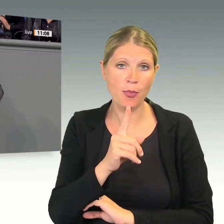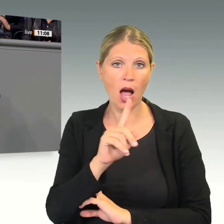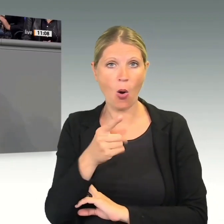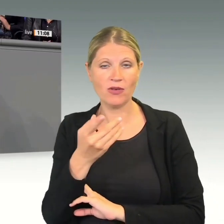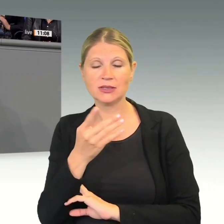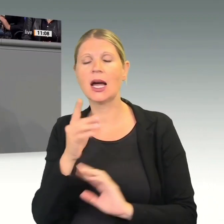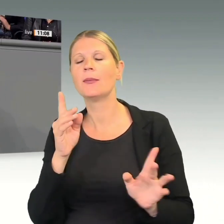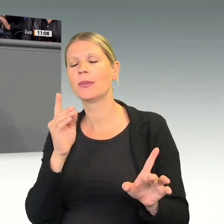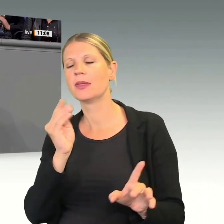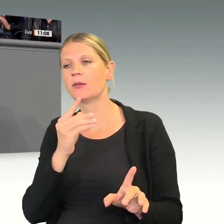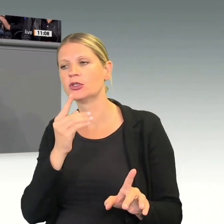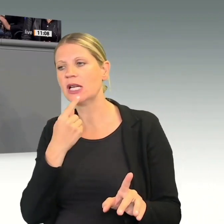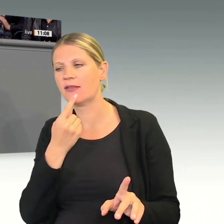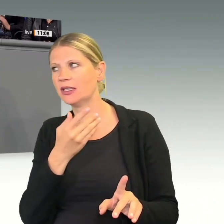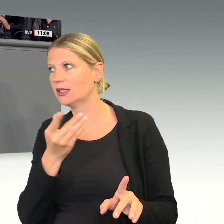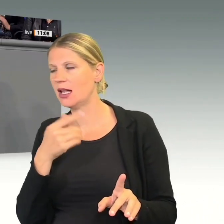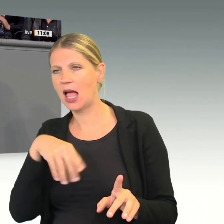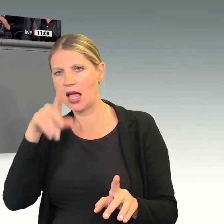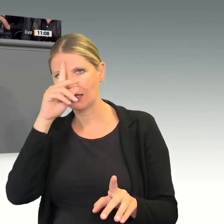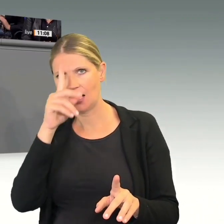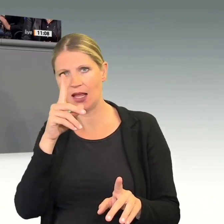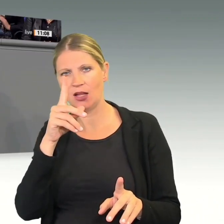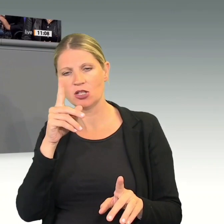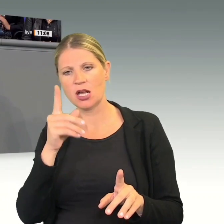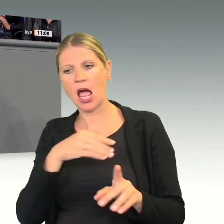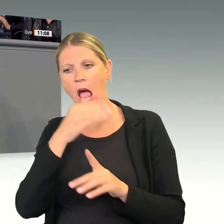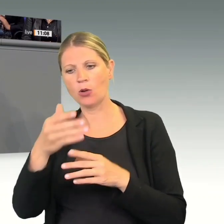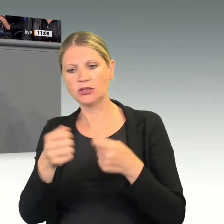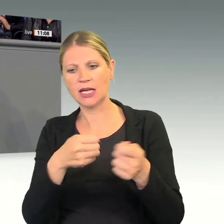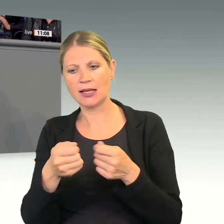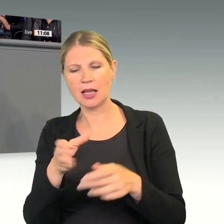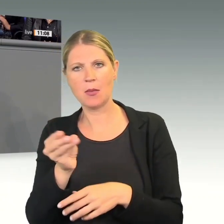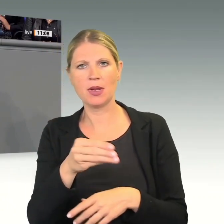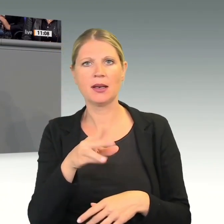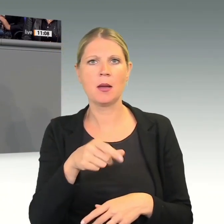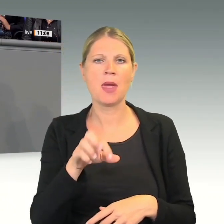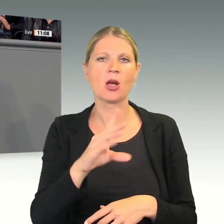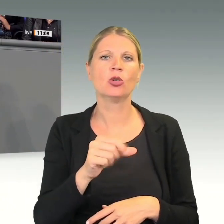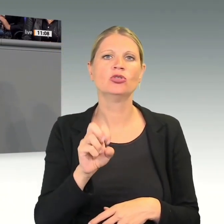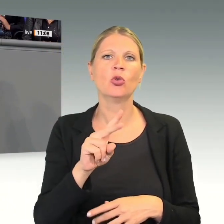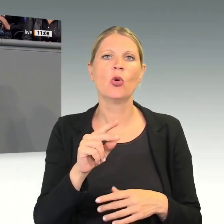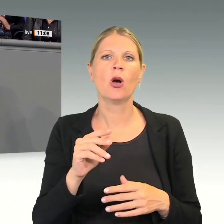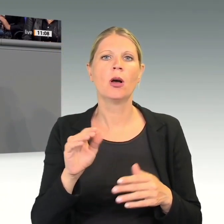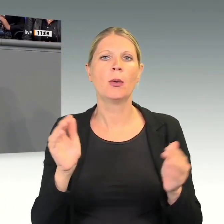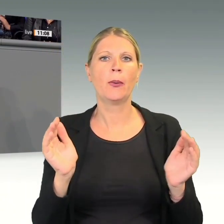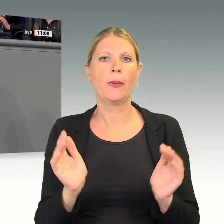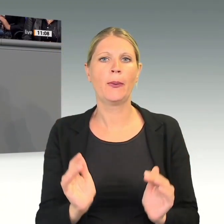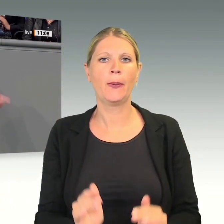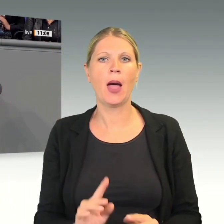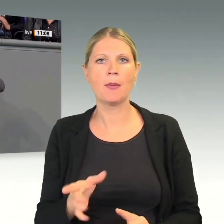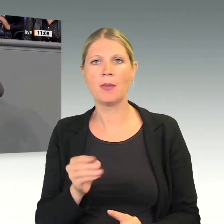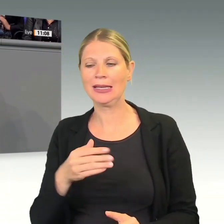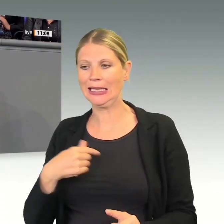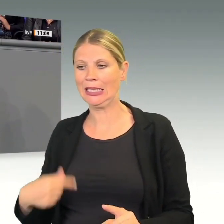der Anteil des deutschen Außenhandels mit dem Mercosur. Unser Handel mit China hingegen steigt prozentual,